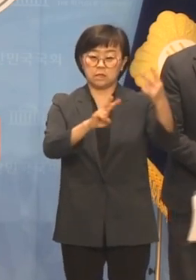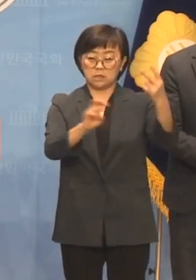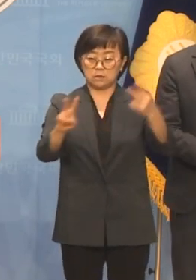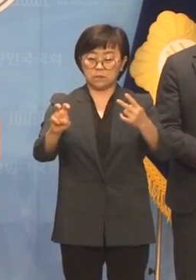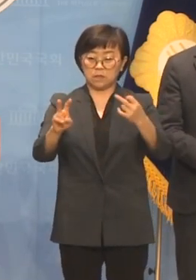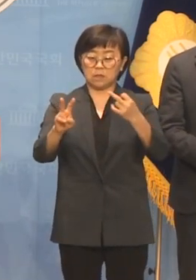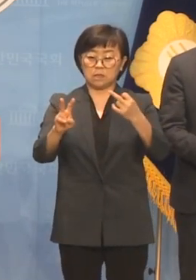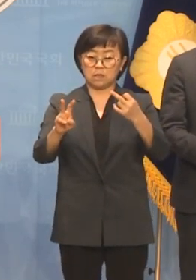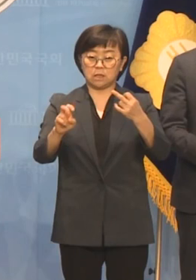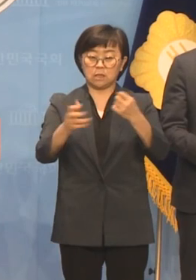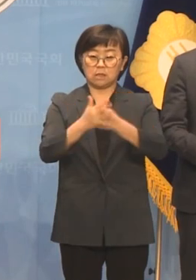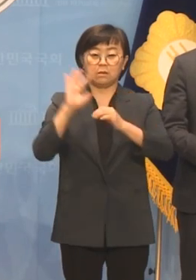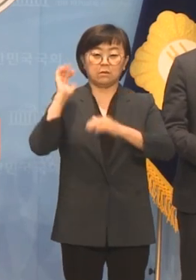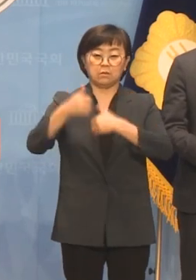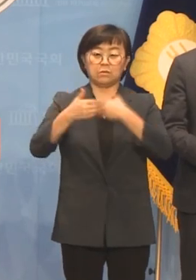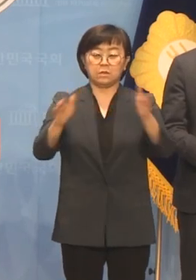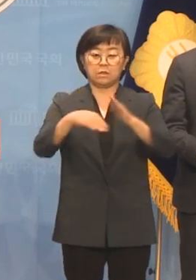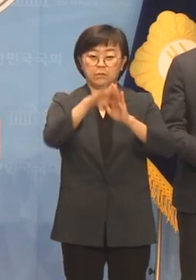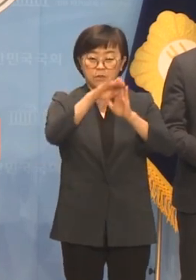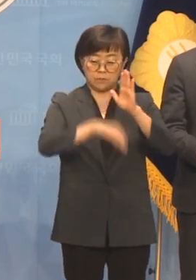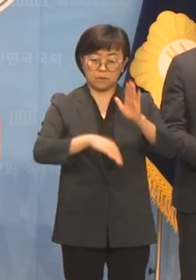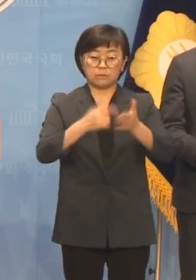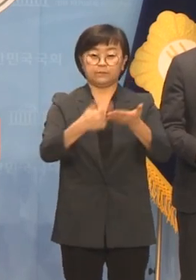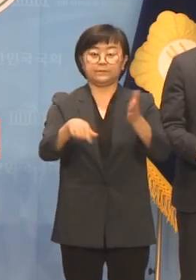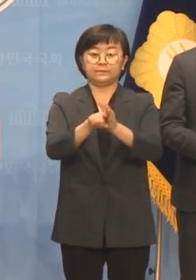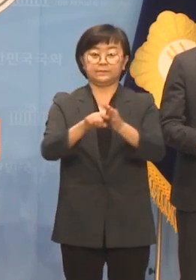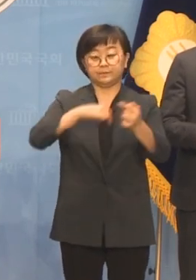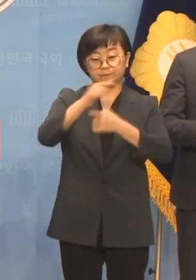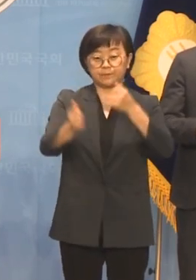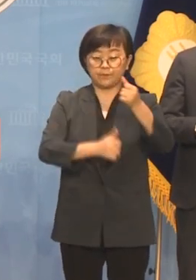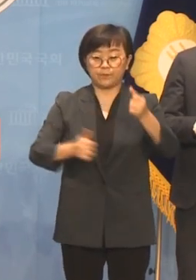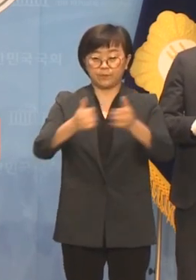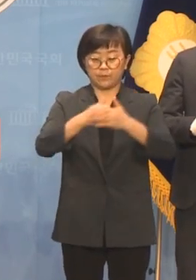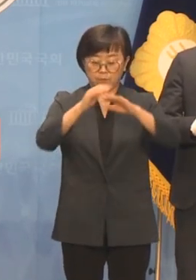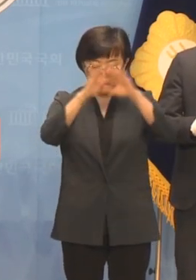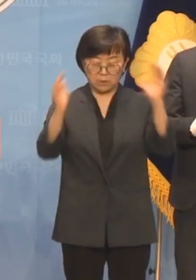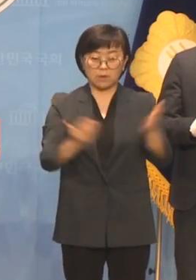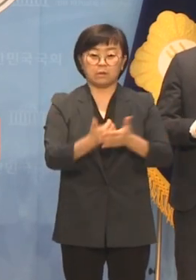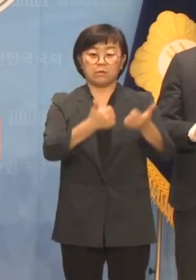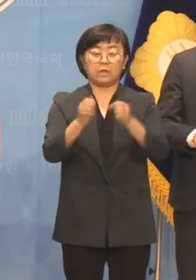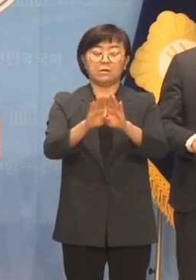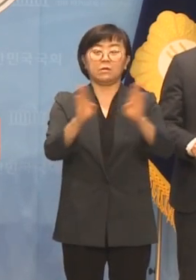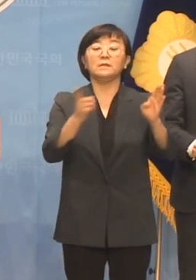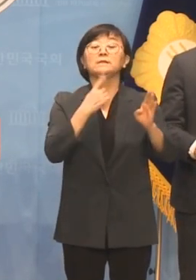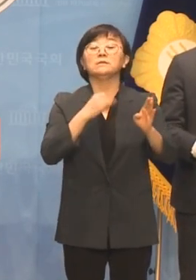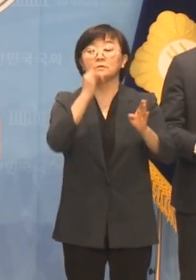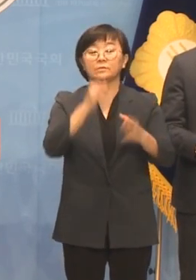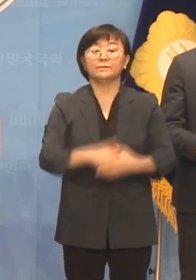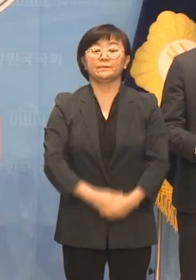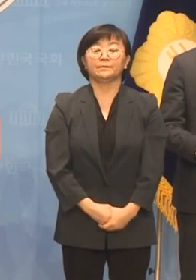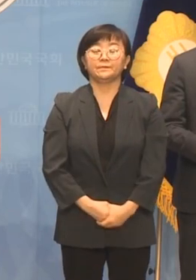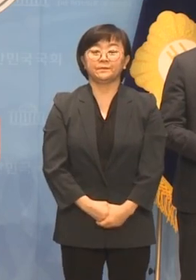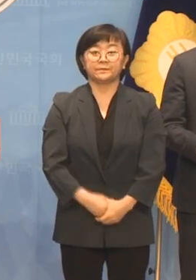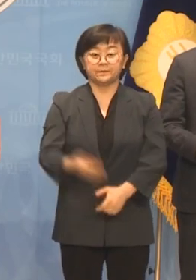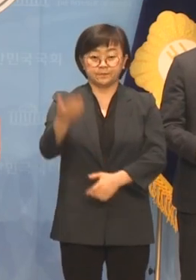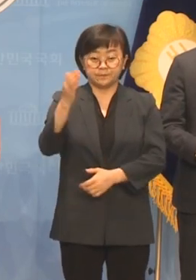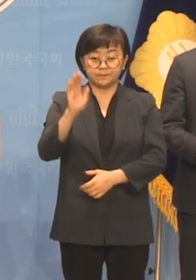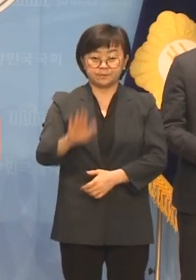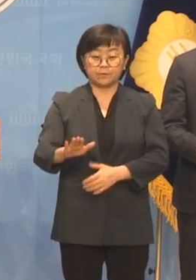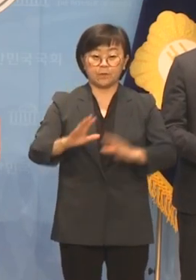22일에 대통령실 현안을 다루기 위해 운영위원회 전체 회의 개회를 요구한 바 있습니다.